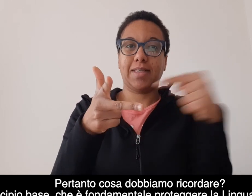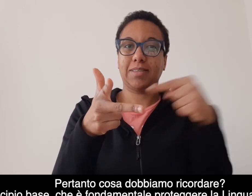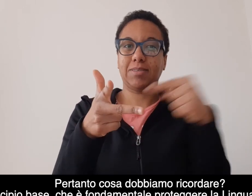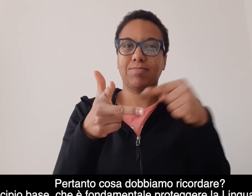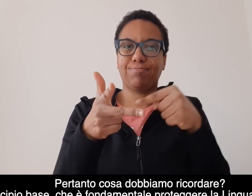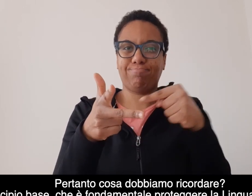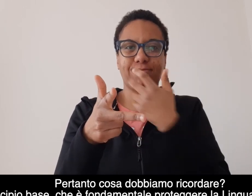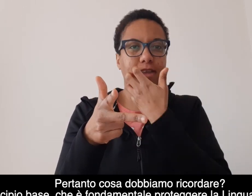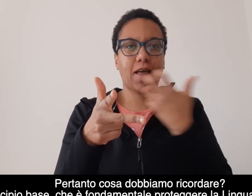segni